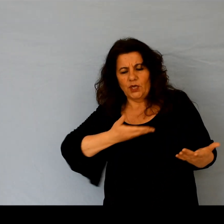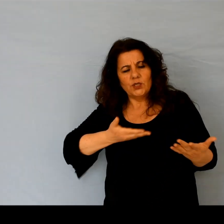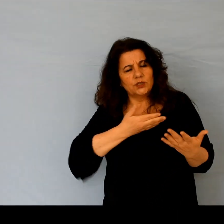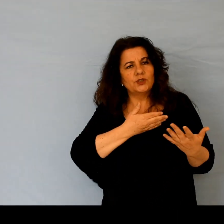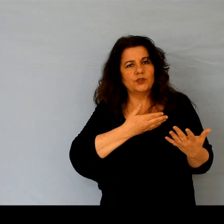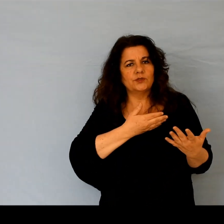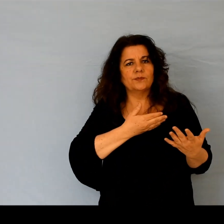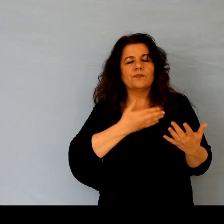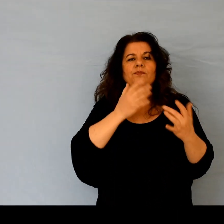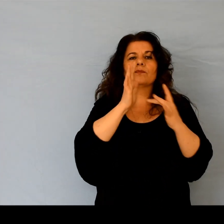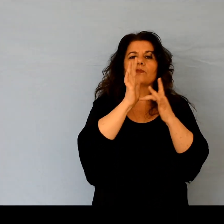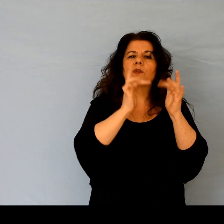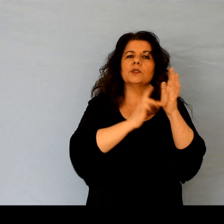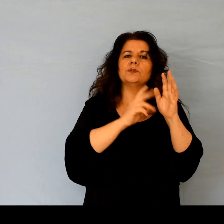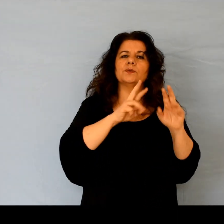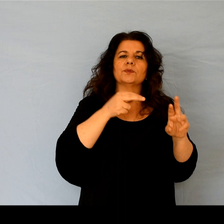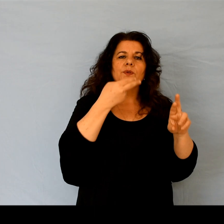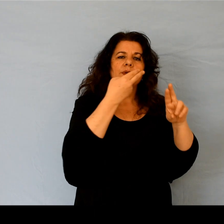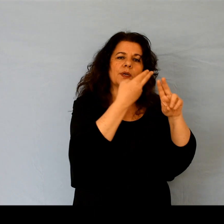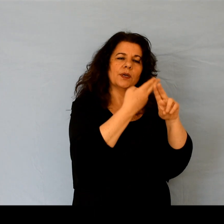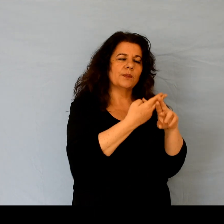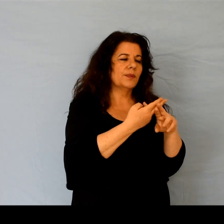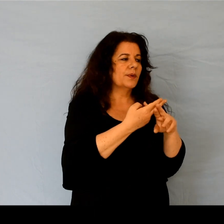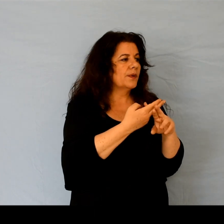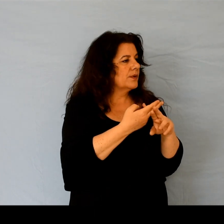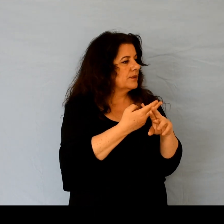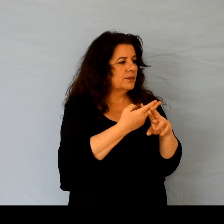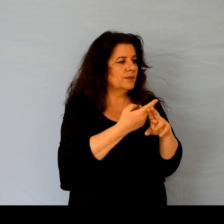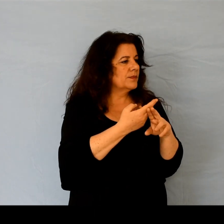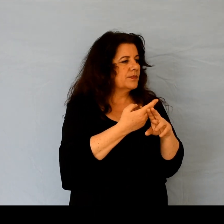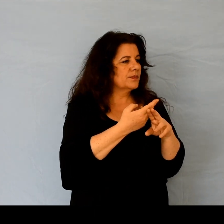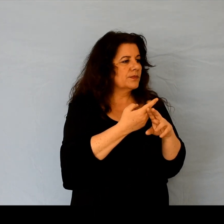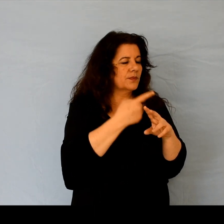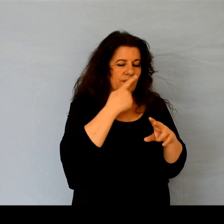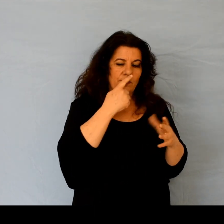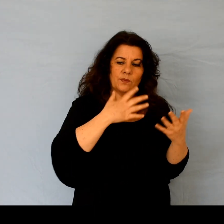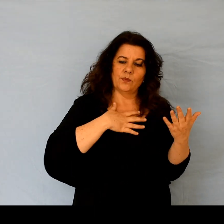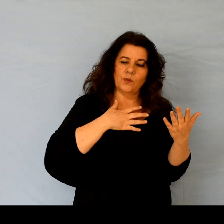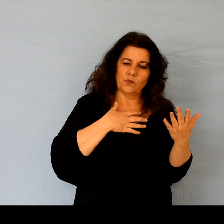Mais il répondit, « Pour moi, j'ai de quoi manger.